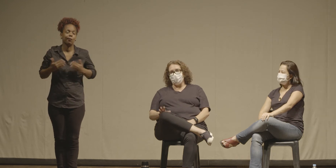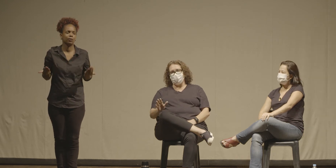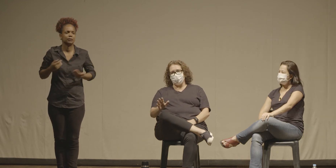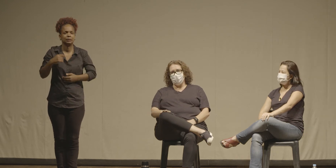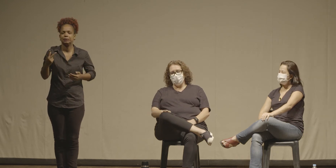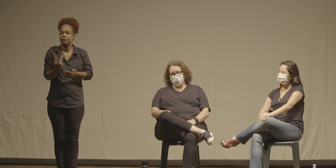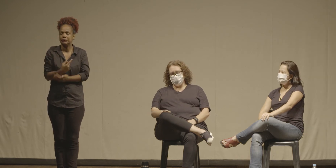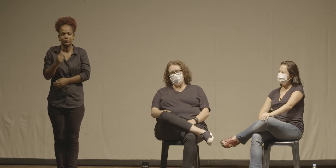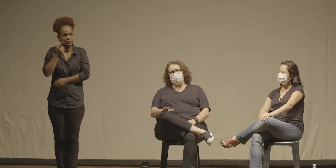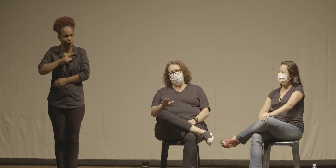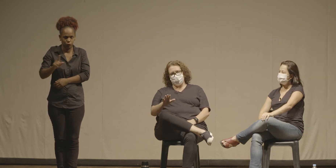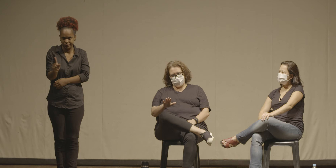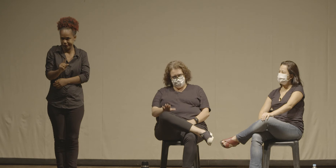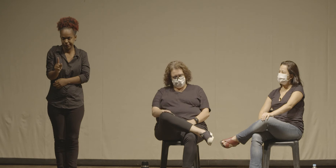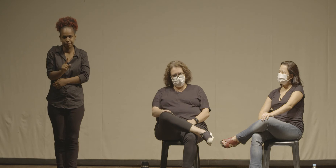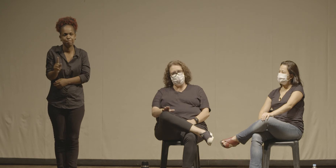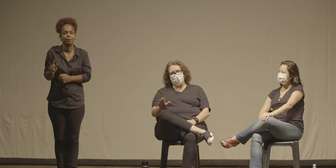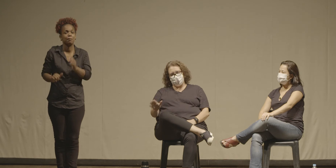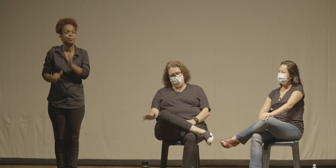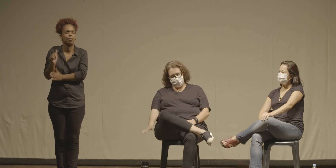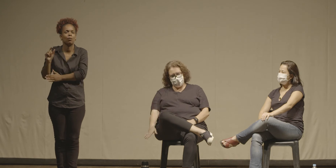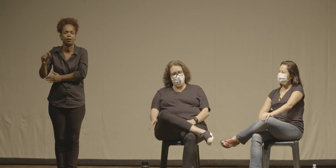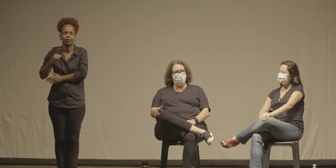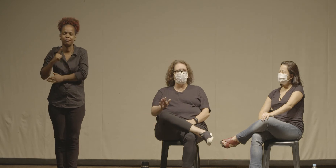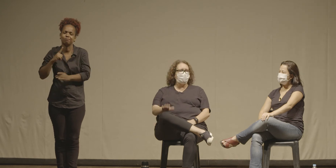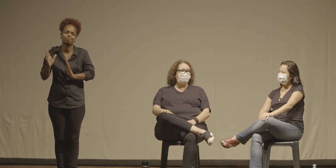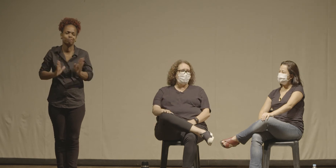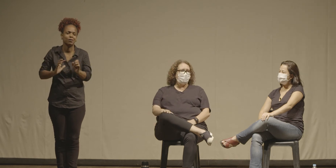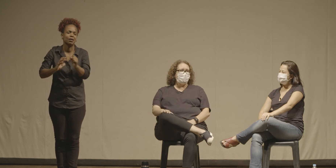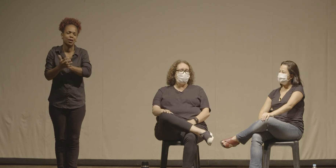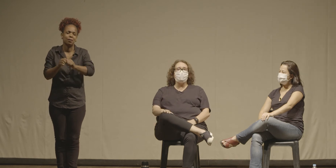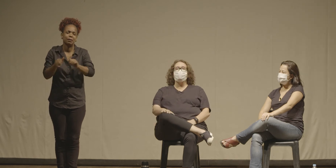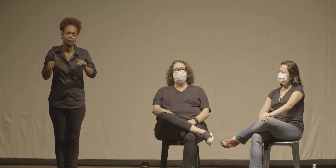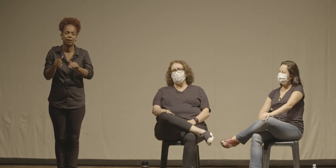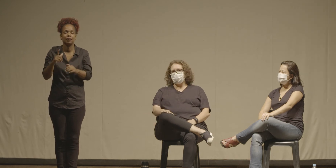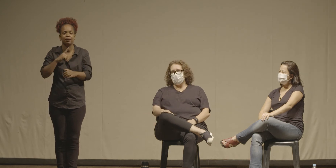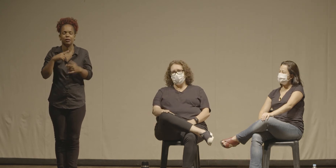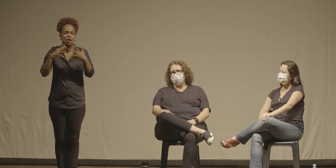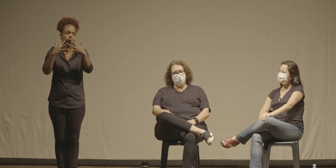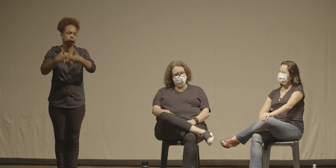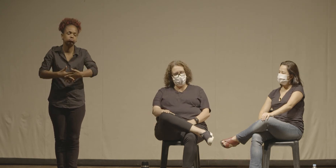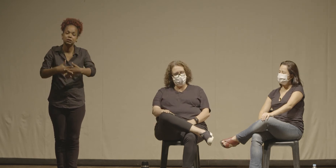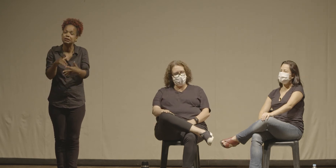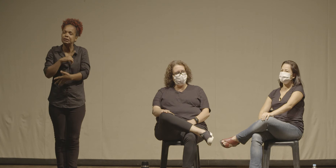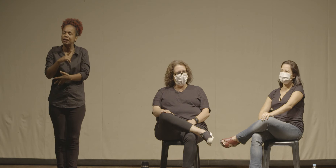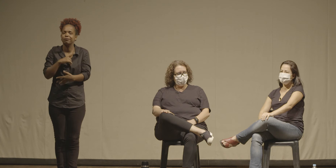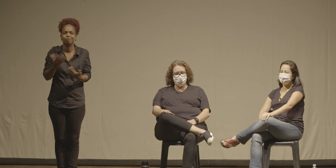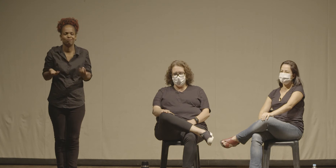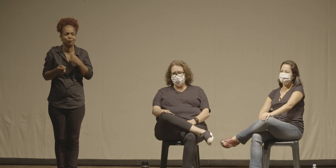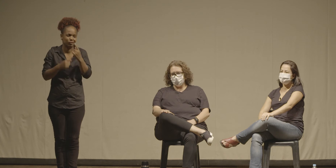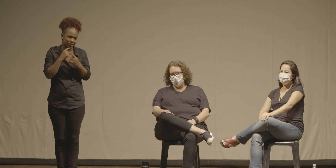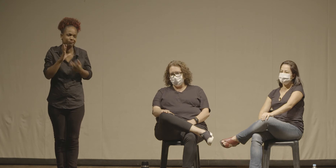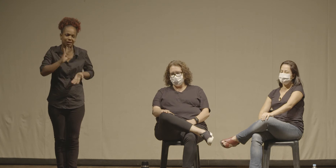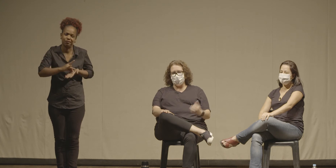não aconteceu, primeiramente pela pandemia, vem a frustração. Não adianta porque vem, a